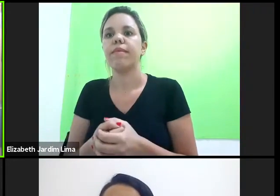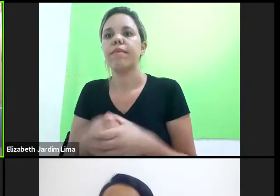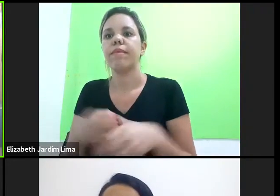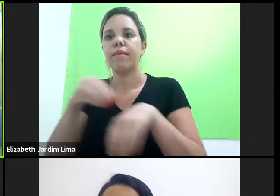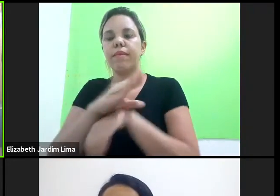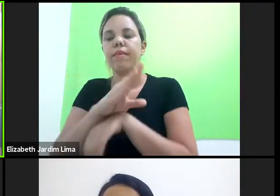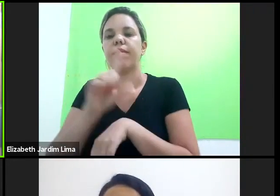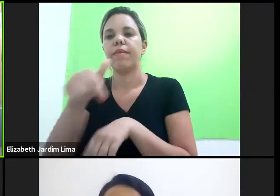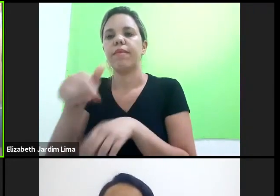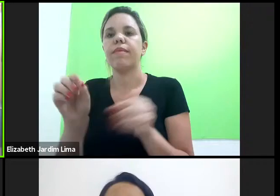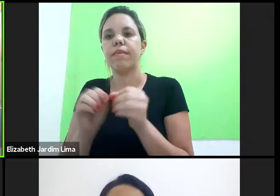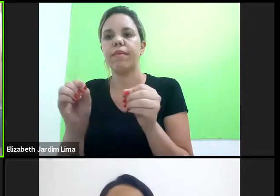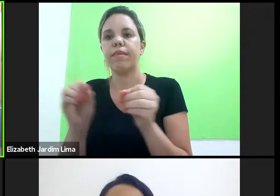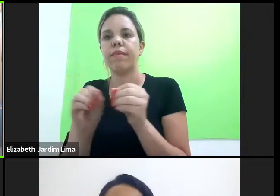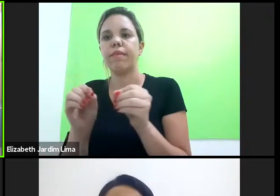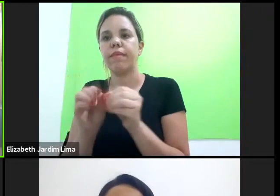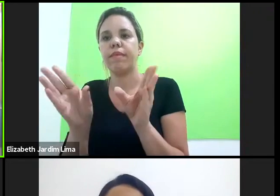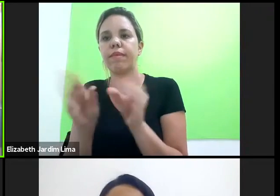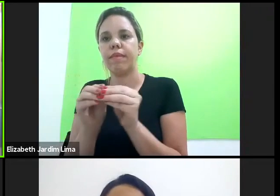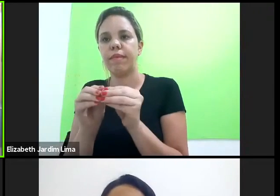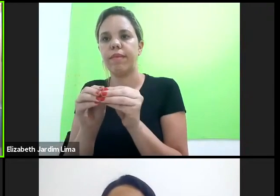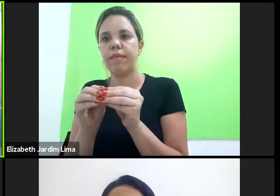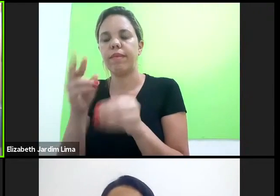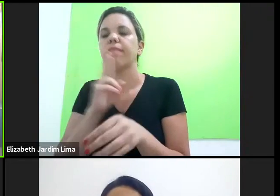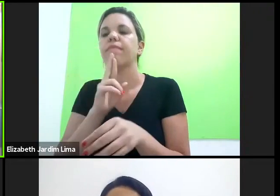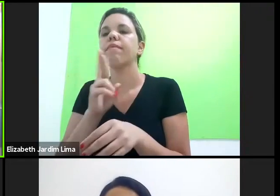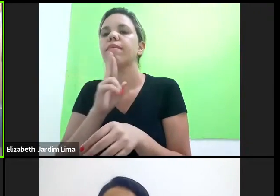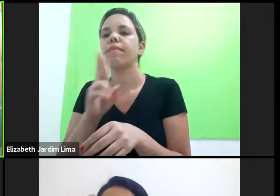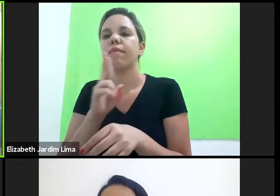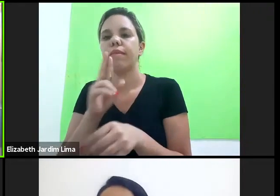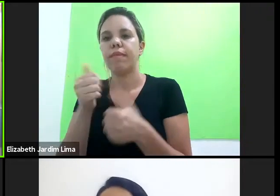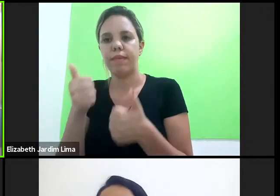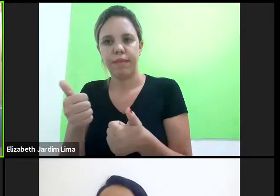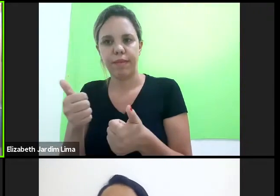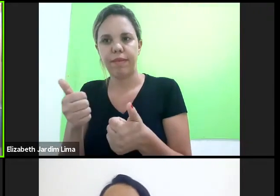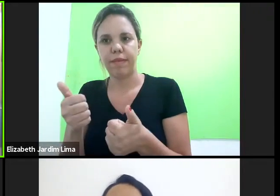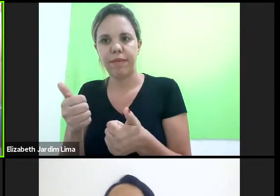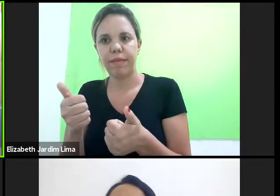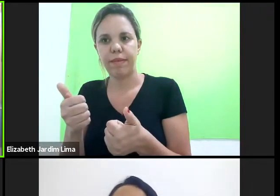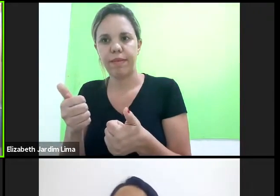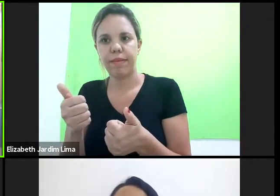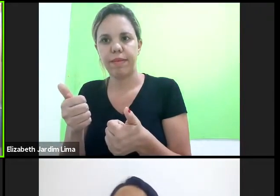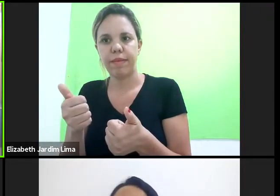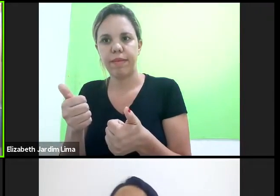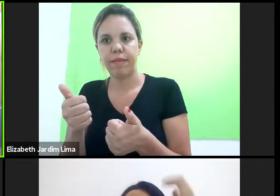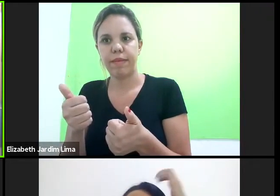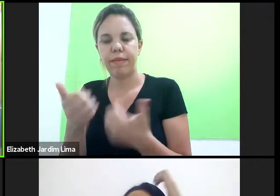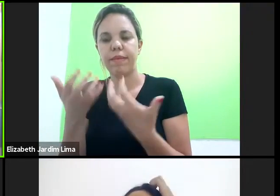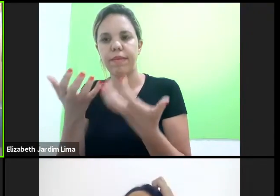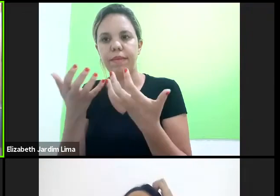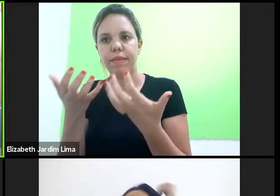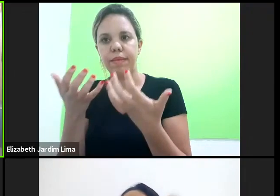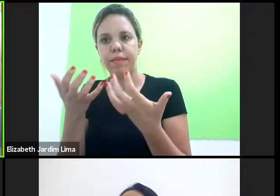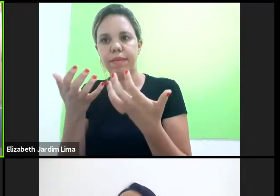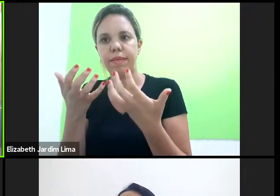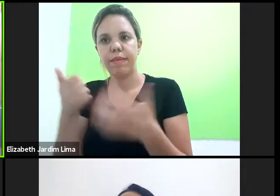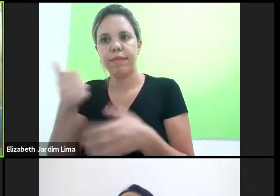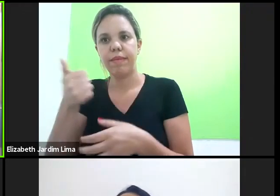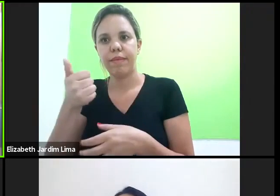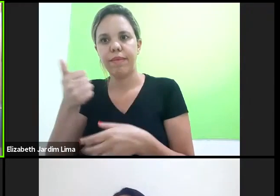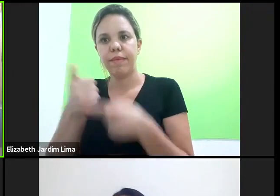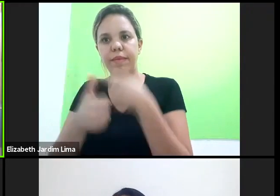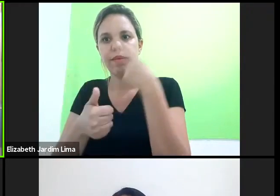já fazerem uma consideração final e tentar responder essas perguntas, tudo bem? Mas eu queria, assim, em primeiro lugar, em